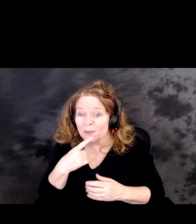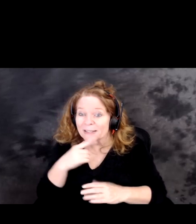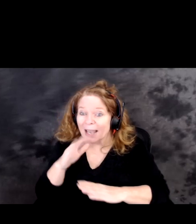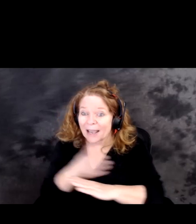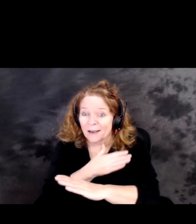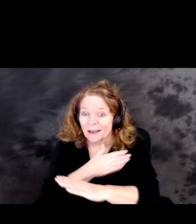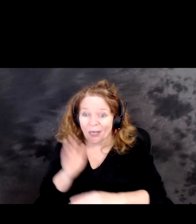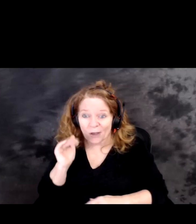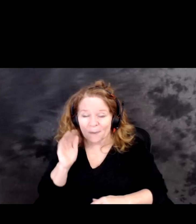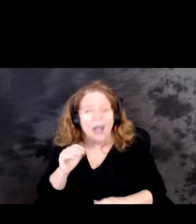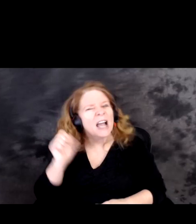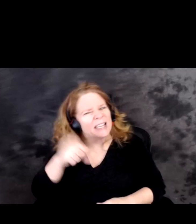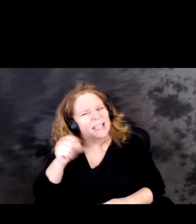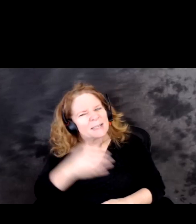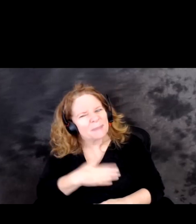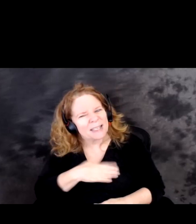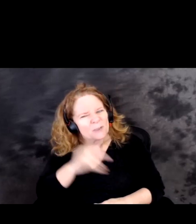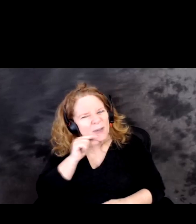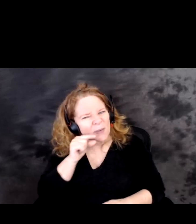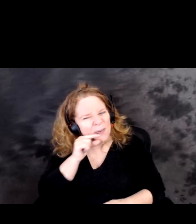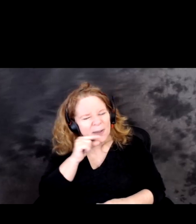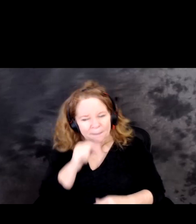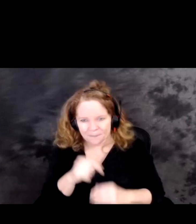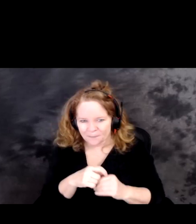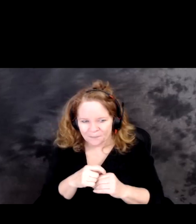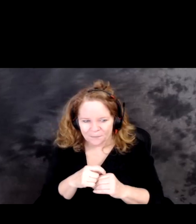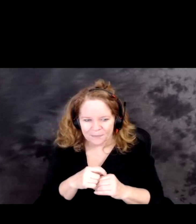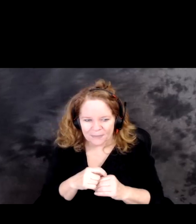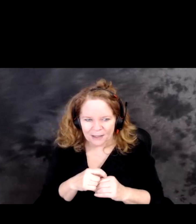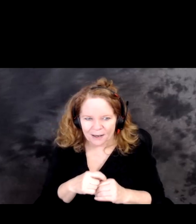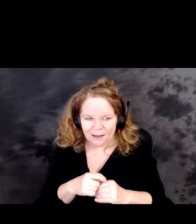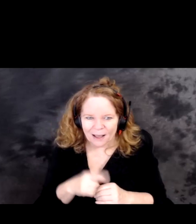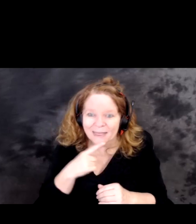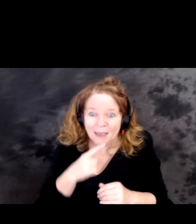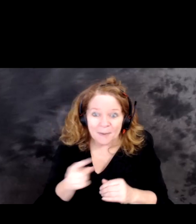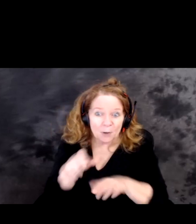Entonces cantaremos nuestra canción del adiós.